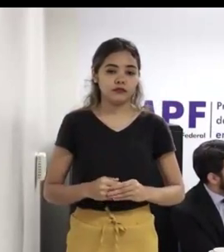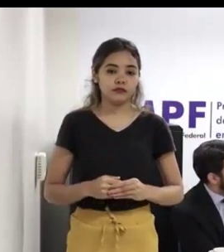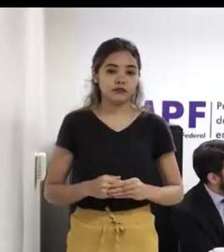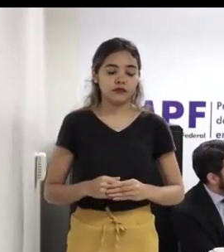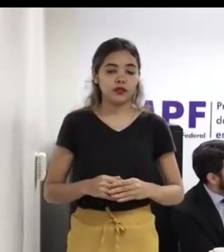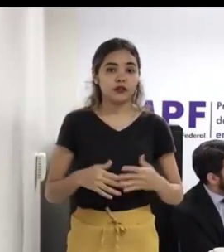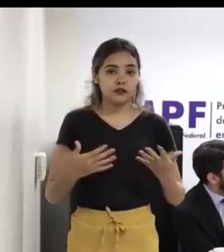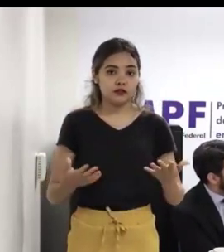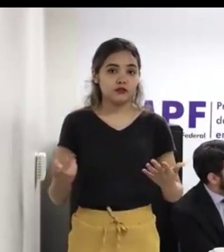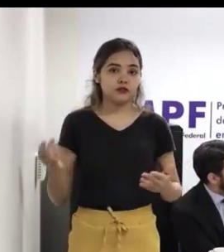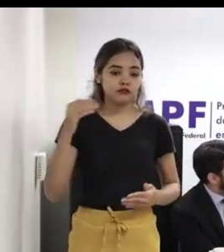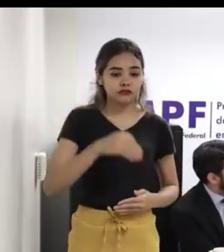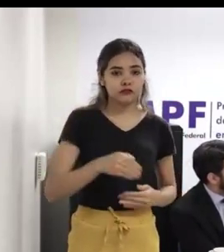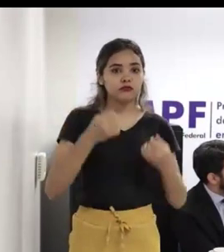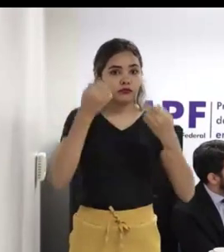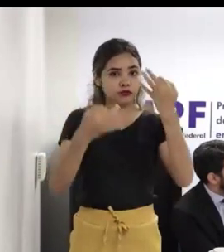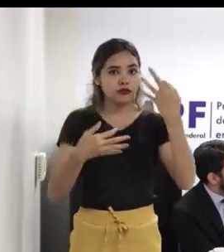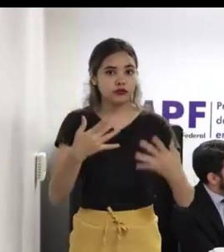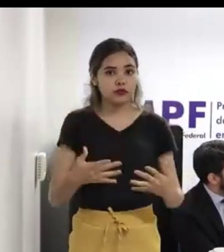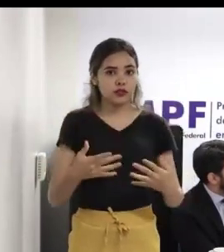de gestão de campanhas